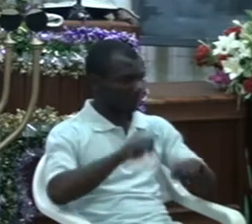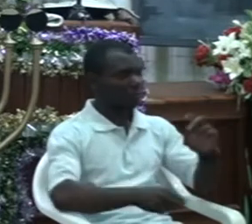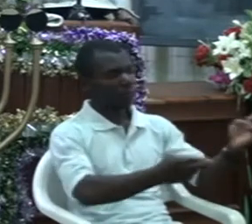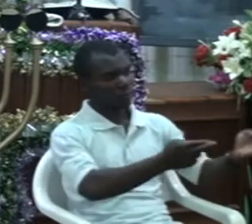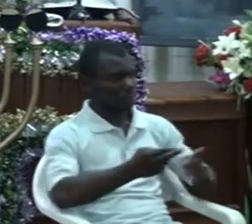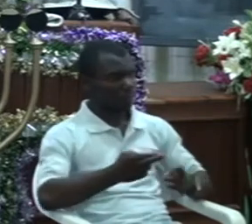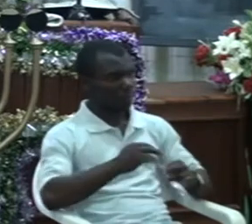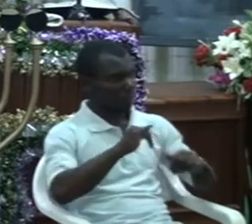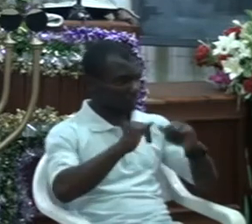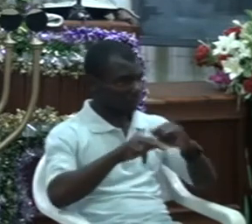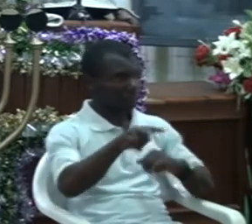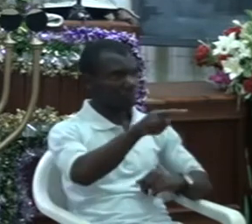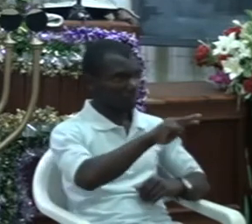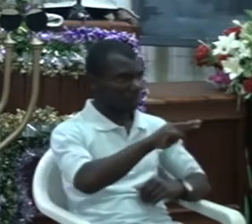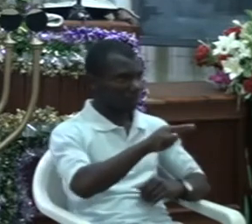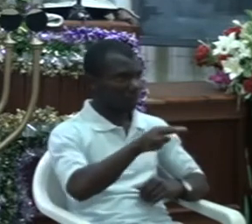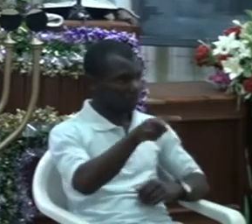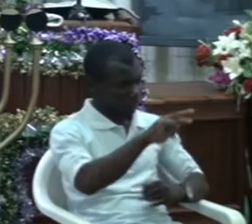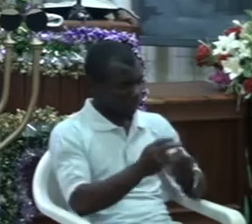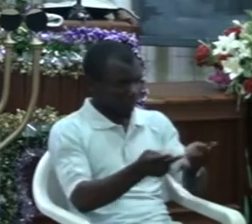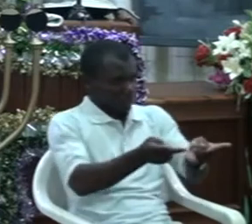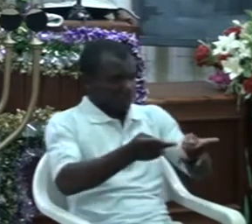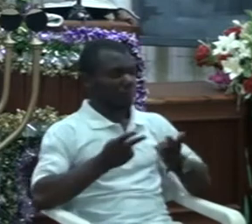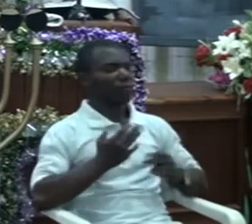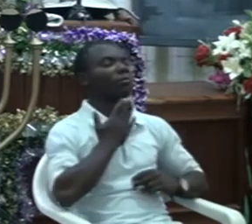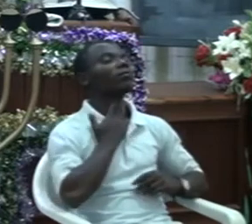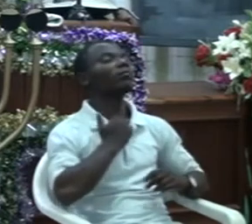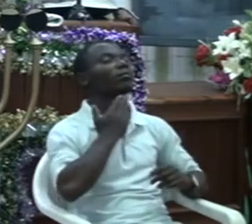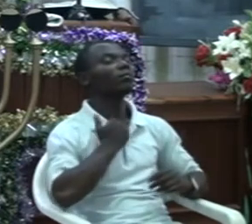tu ne peux pas le recevoir si tu ne le désires pas.